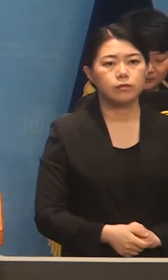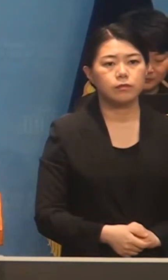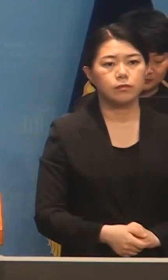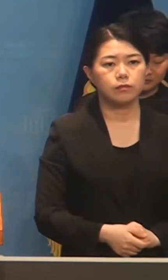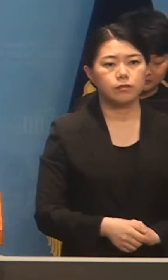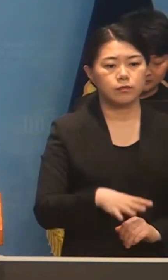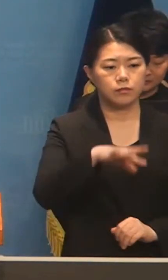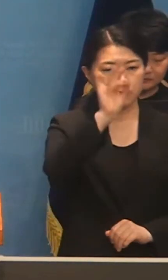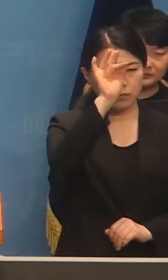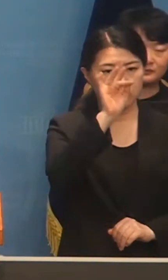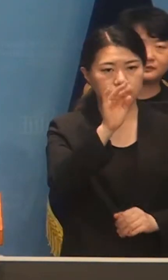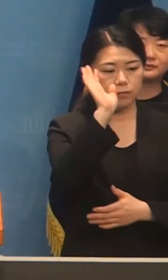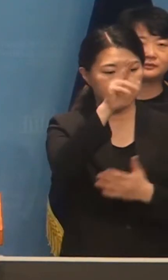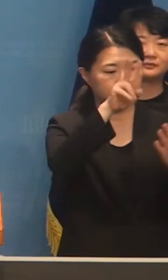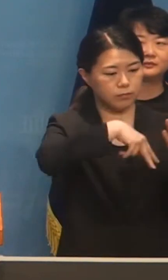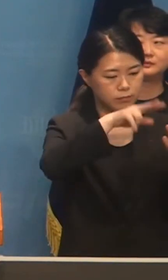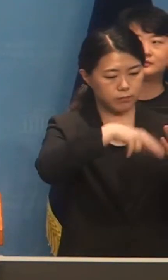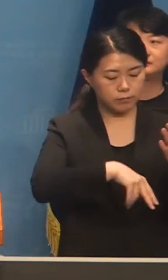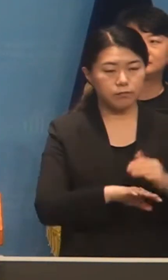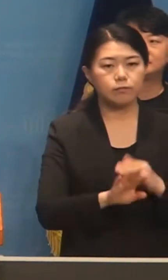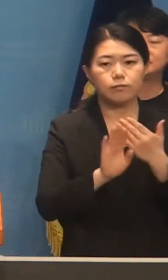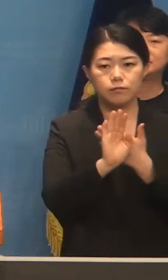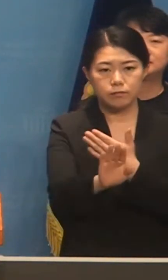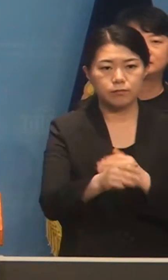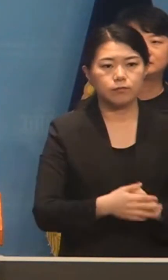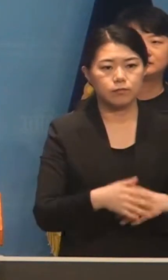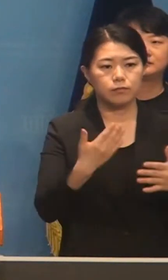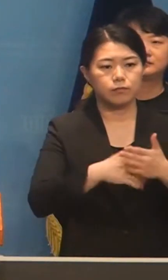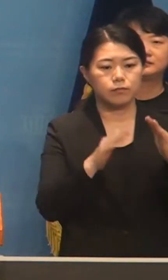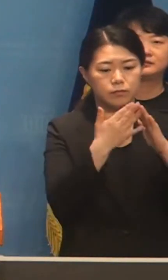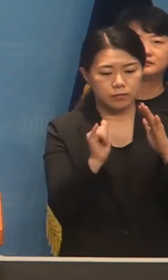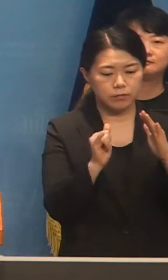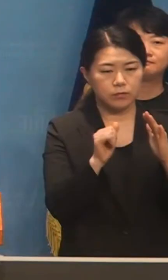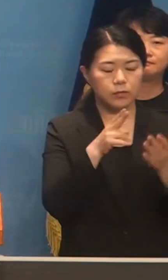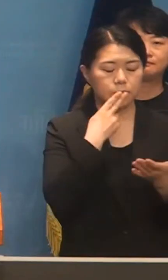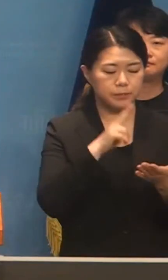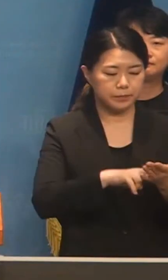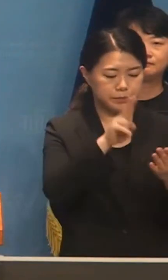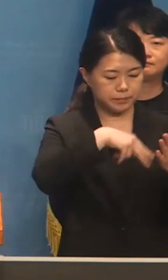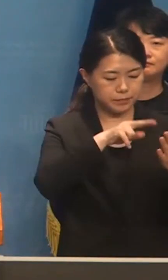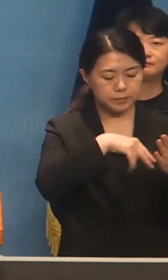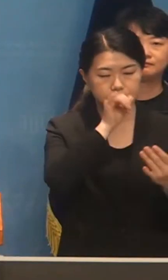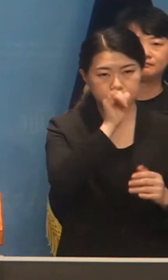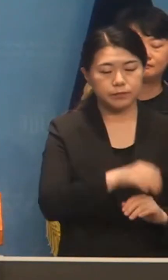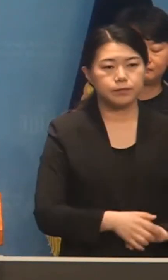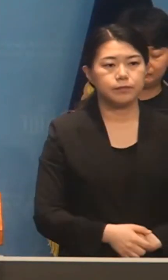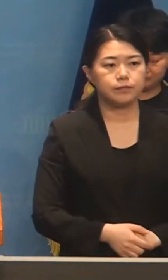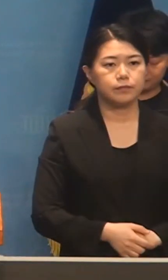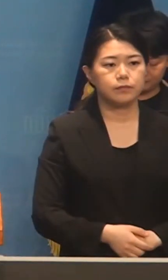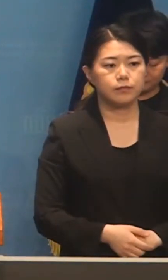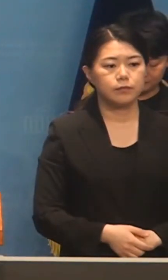먼저 회령문을 낭독한 이후에 유가족 편지 낭독이 있겠습니다.